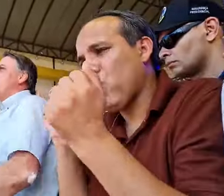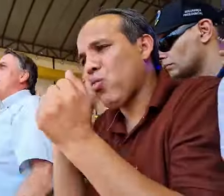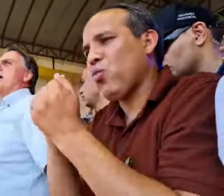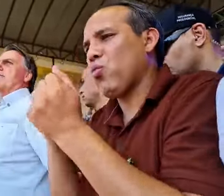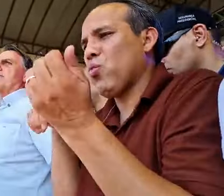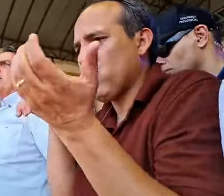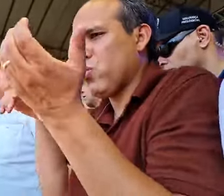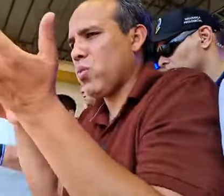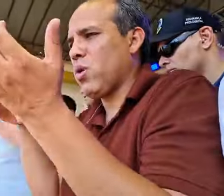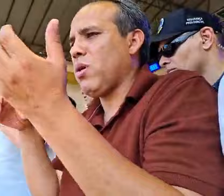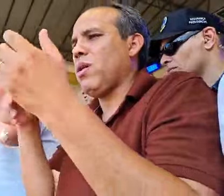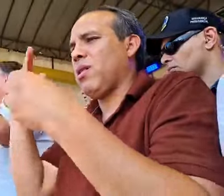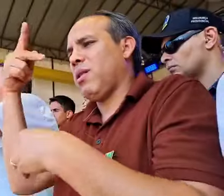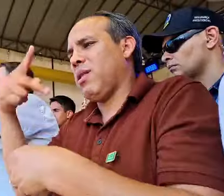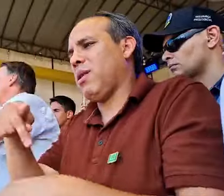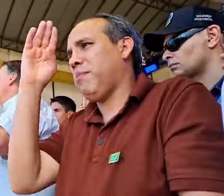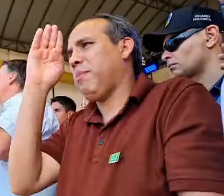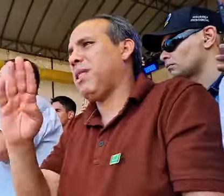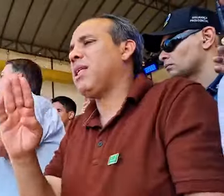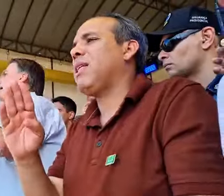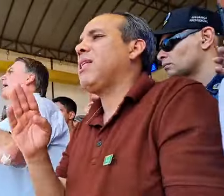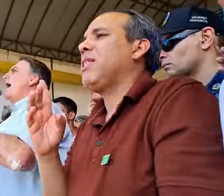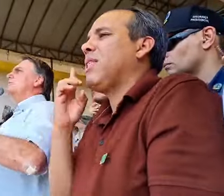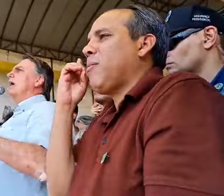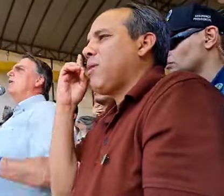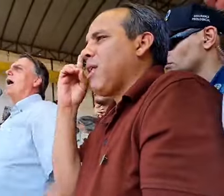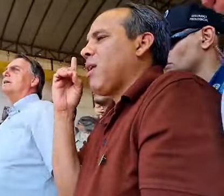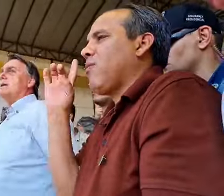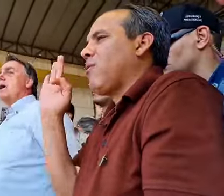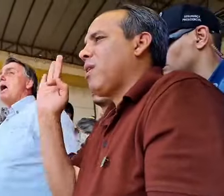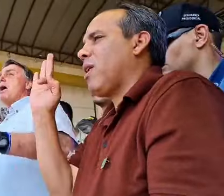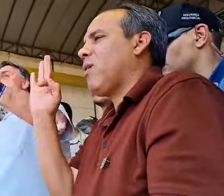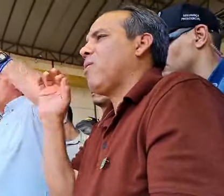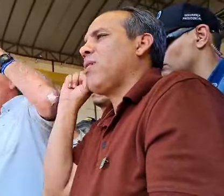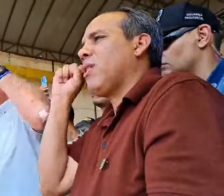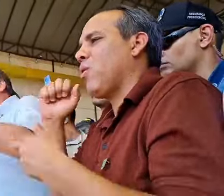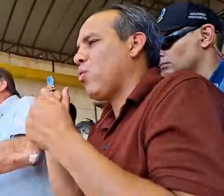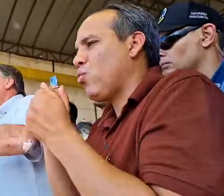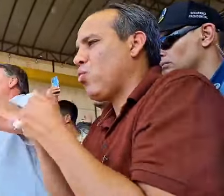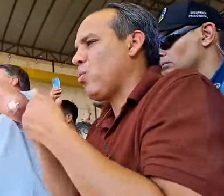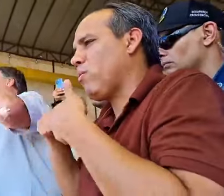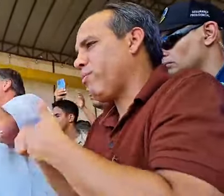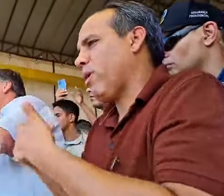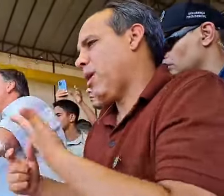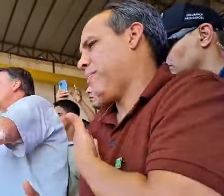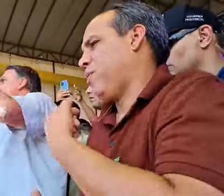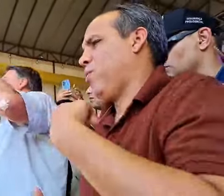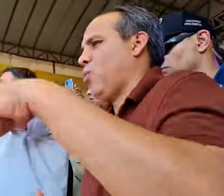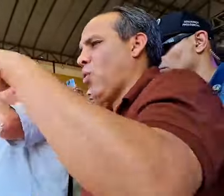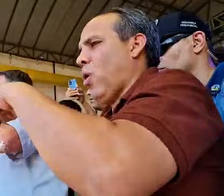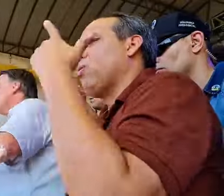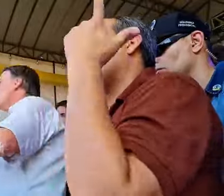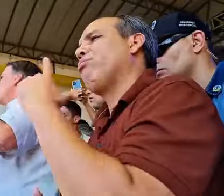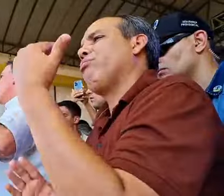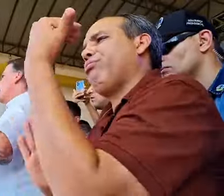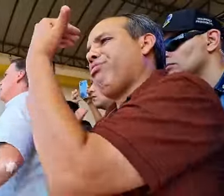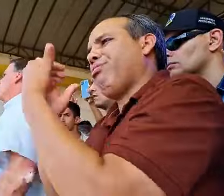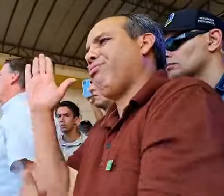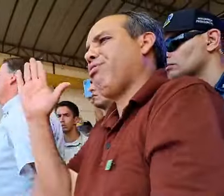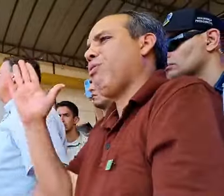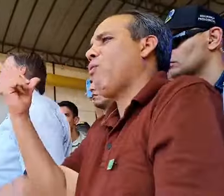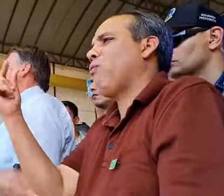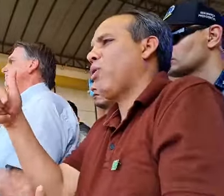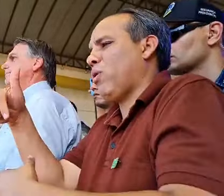parlamento brasileiro, com deputados e senadores aliados a nós. Baixamos o preço da gasolina no